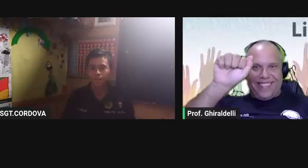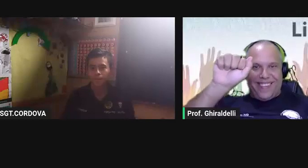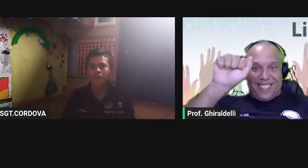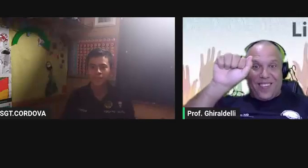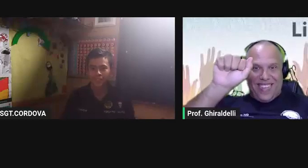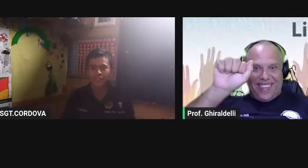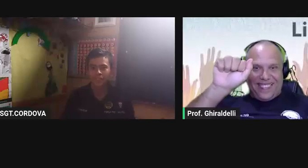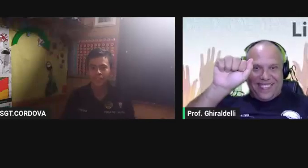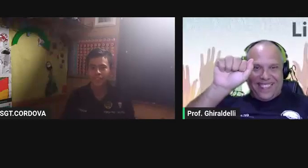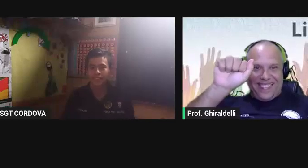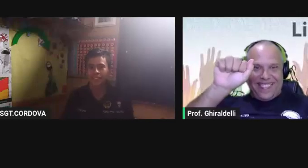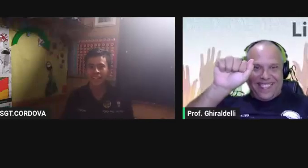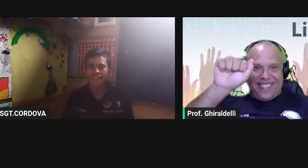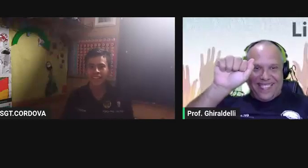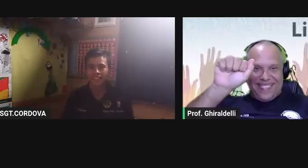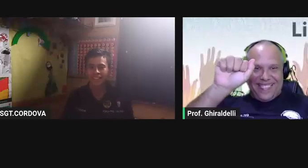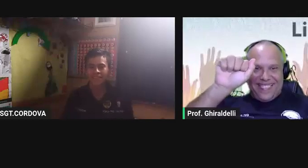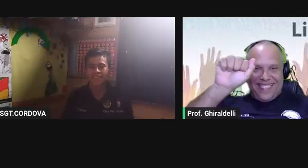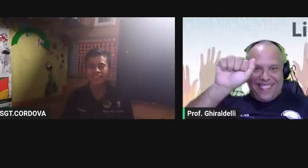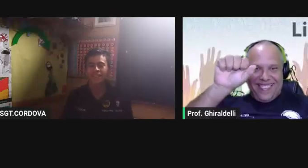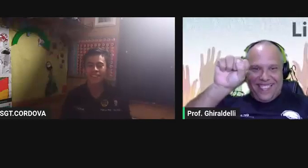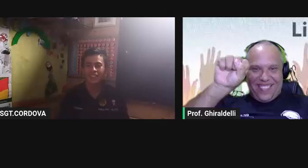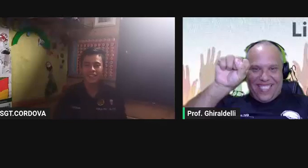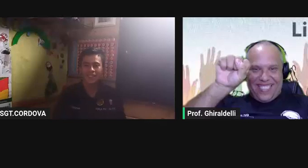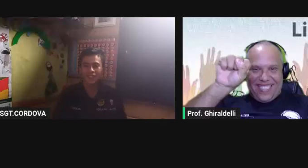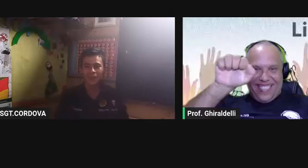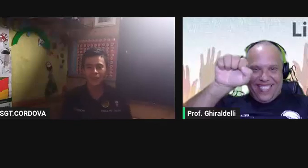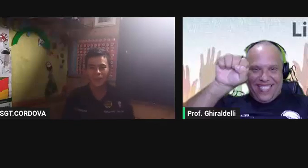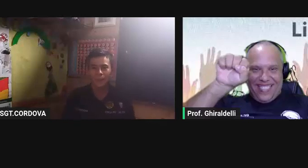Quase que eu errei. É assim mesmo. Eu ia fazer assim, né?